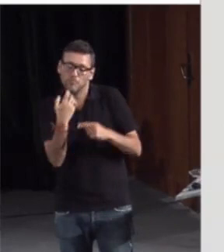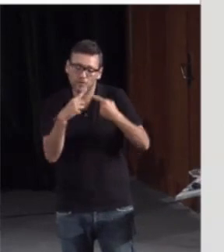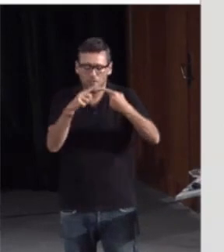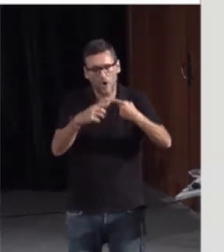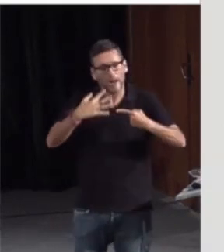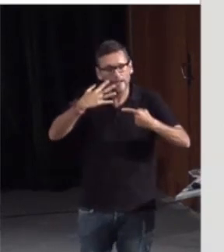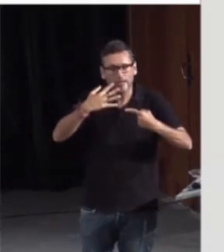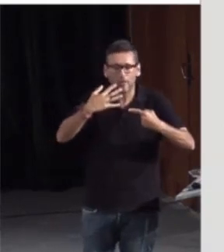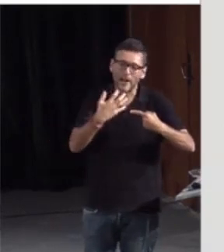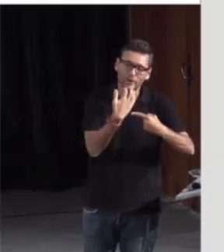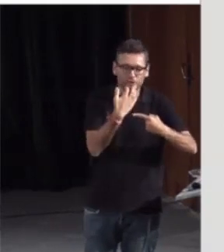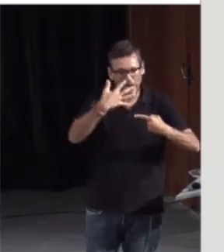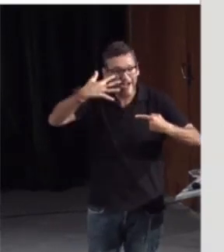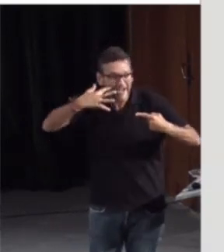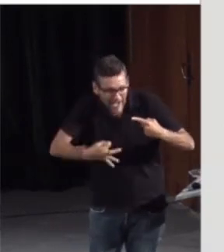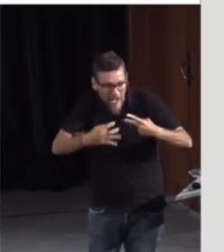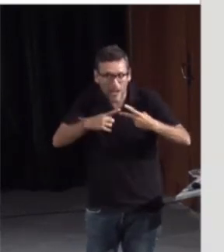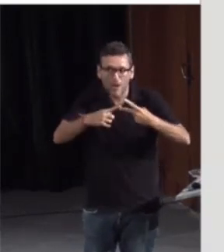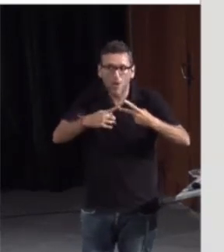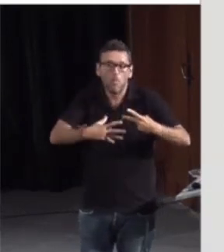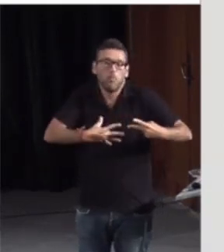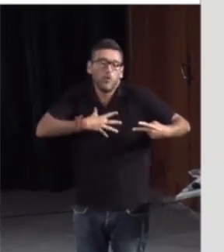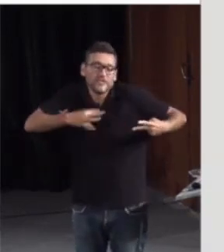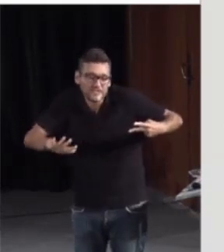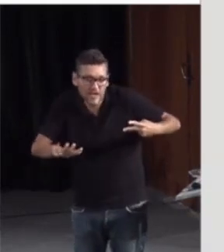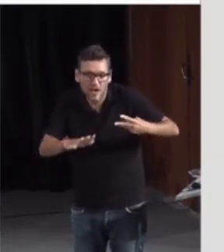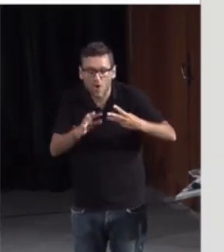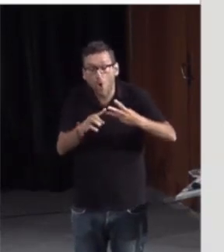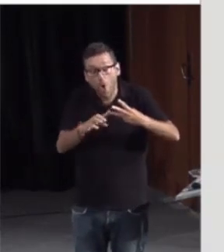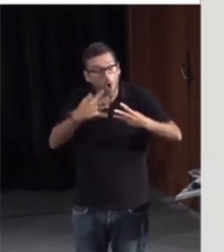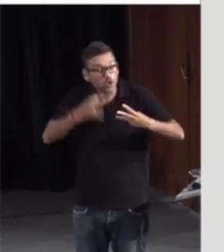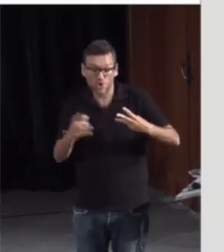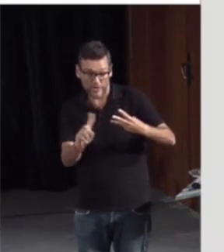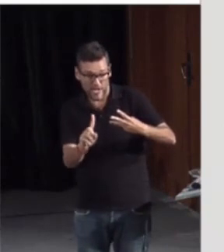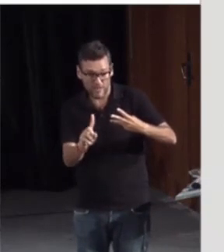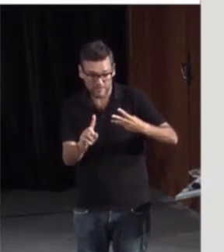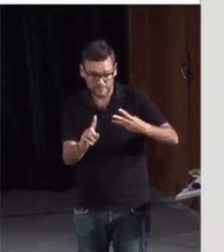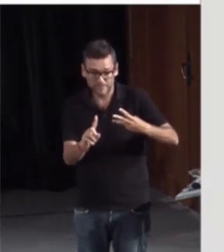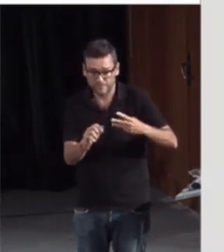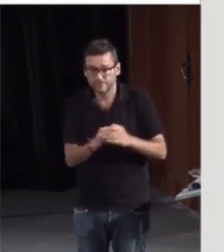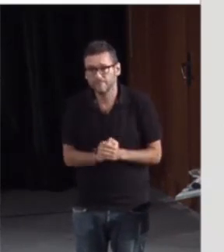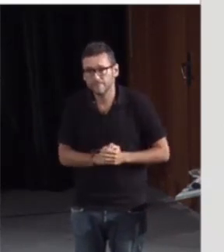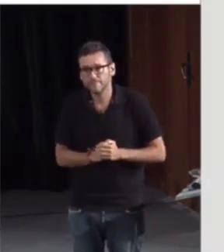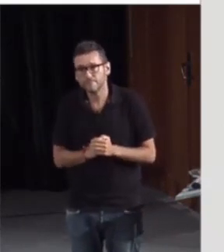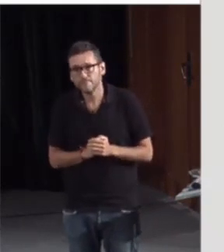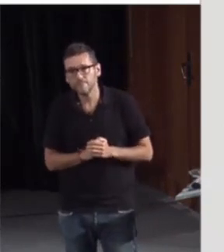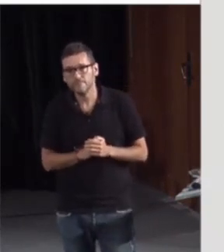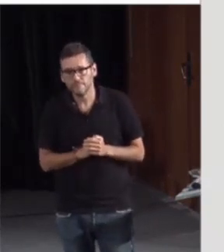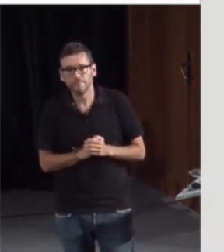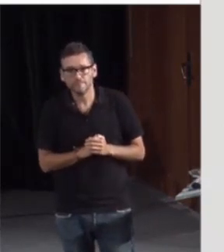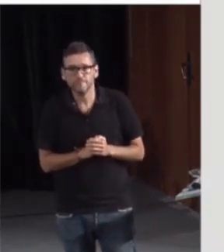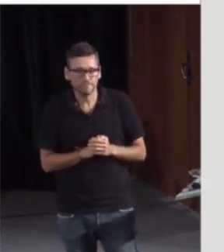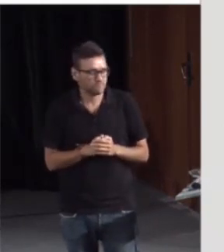De ese esquema verbal existen varios prototipos, que puede ser el condicional sí más el